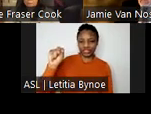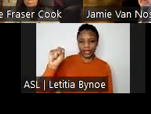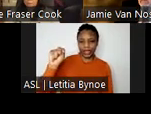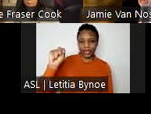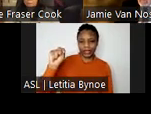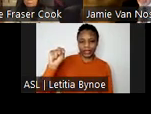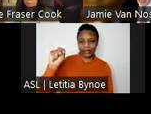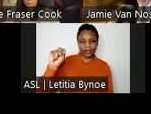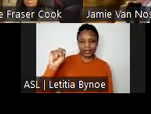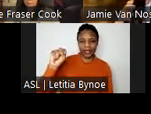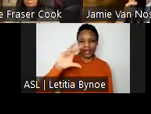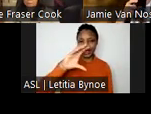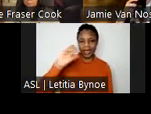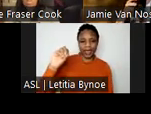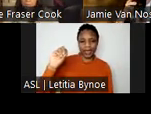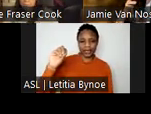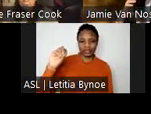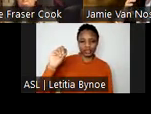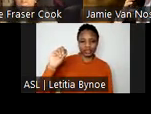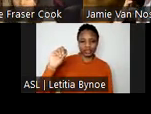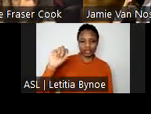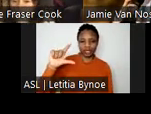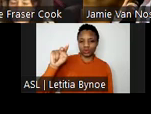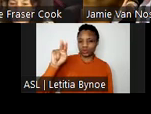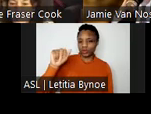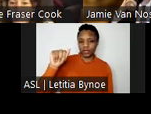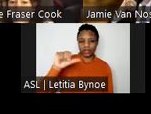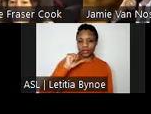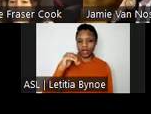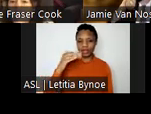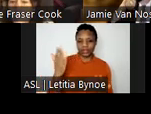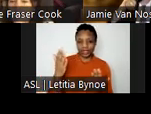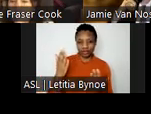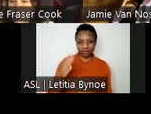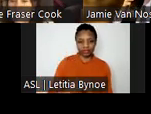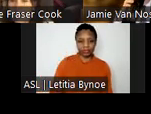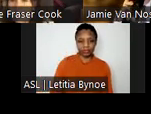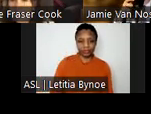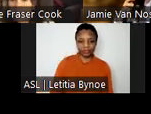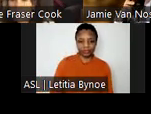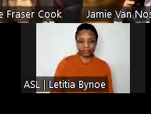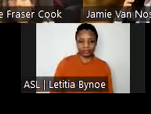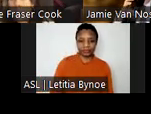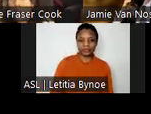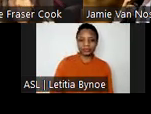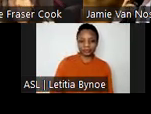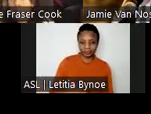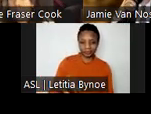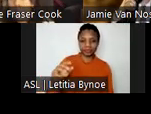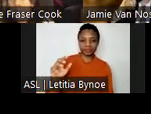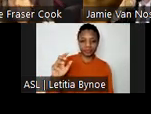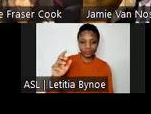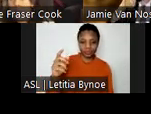no me parece que j salin y Marc luna no se van a estar uniendo Así